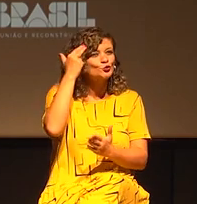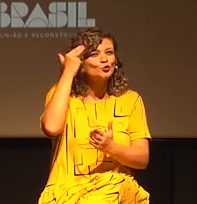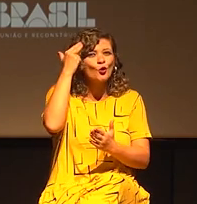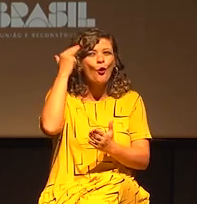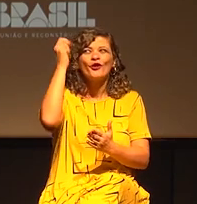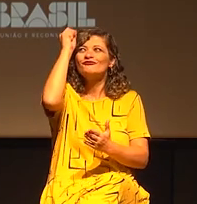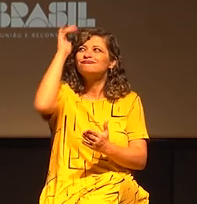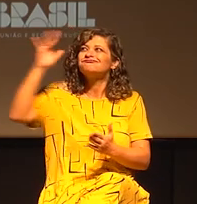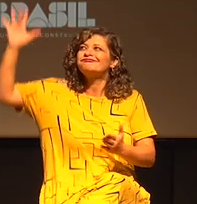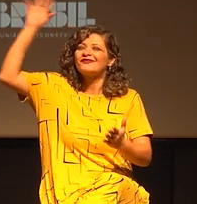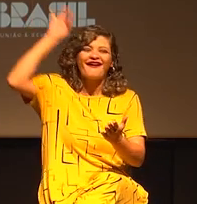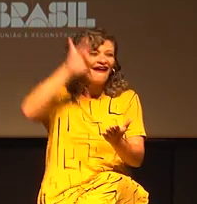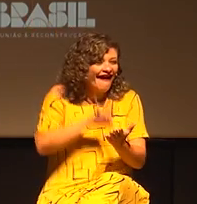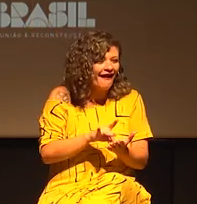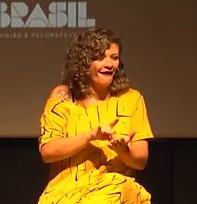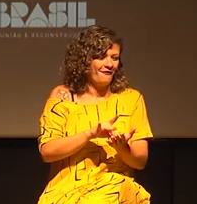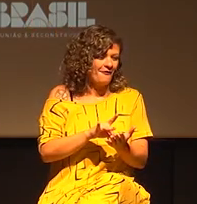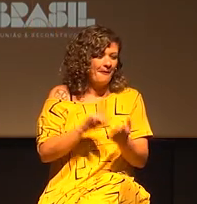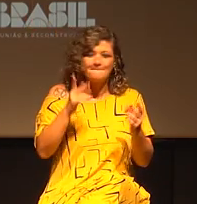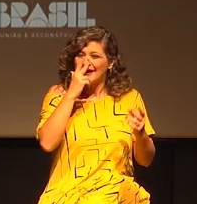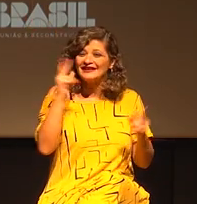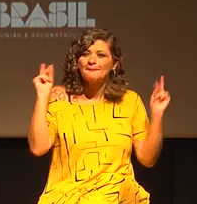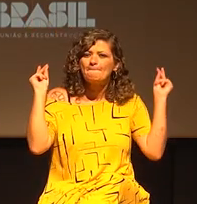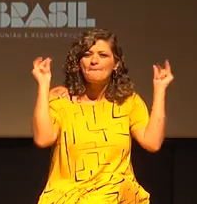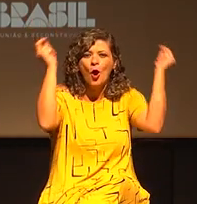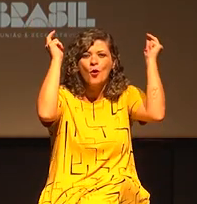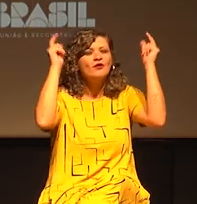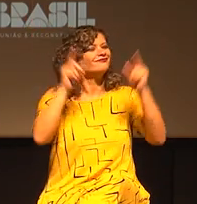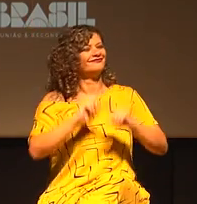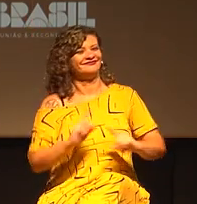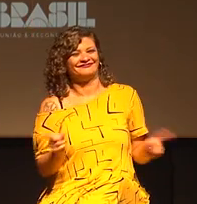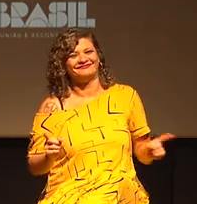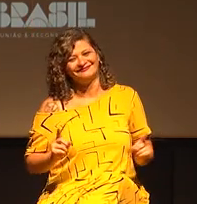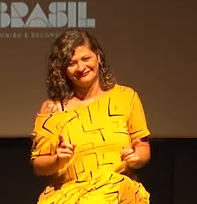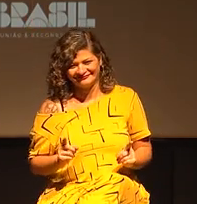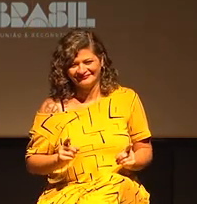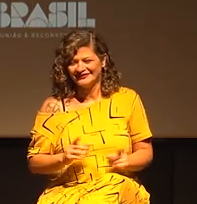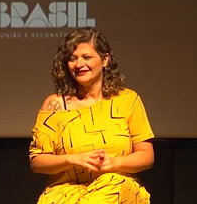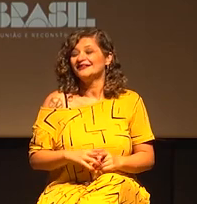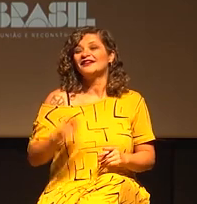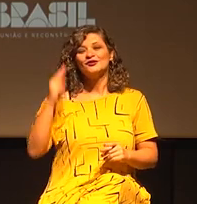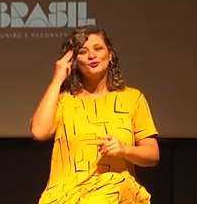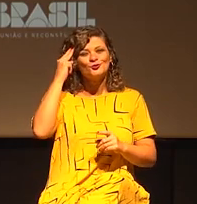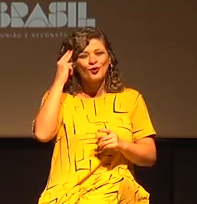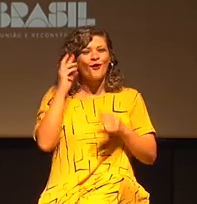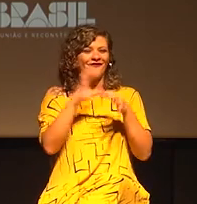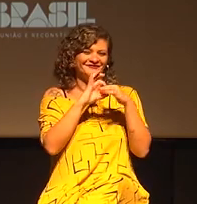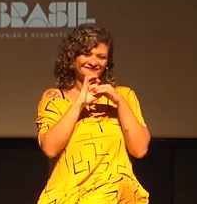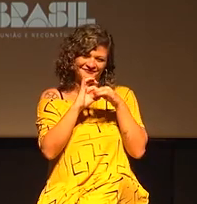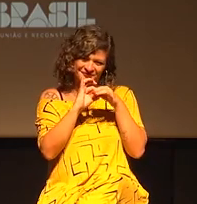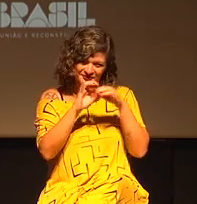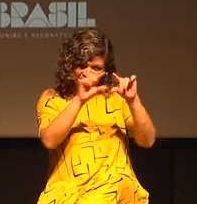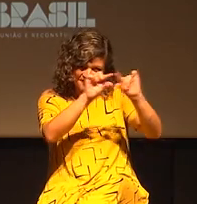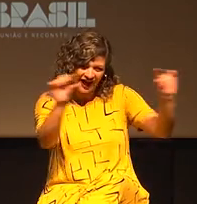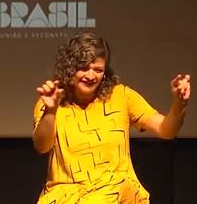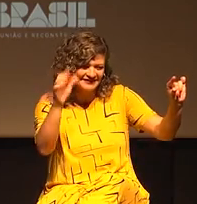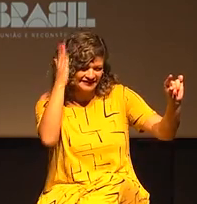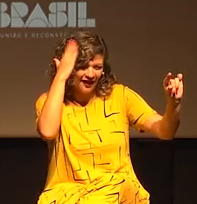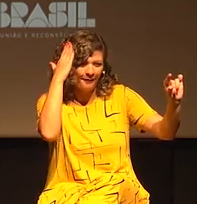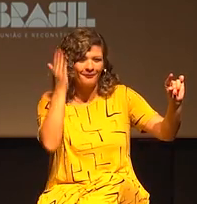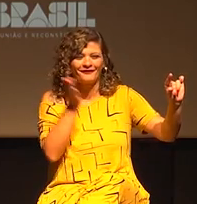se fosse assim né mas é isso é sonho também é sonho né e sonho que se sonha juntos né aquela frase né